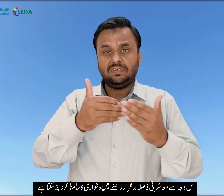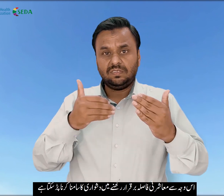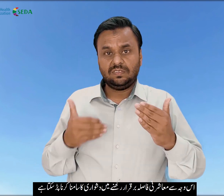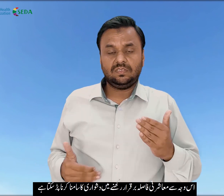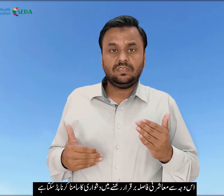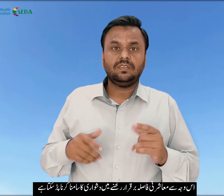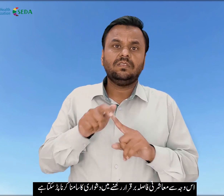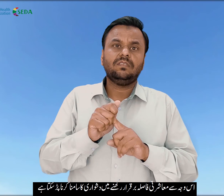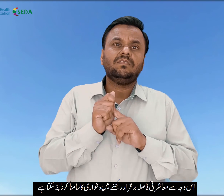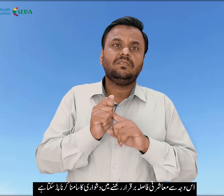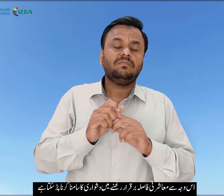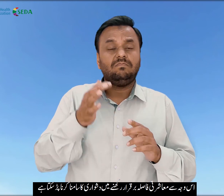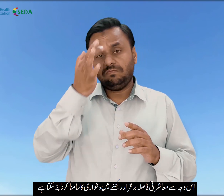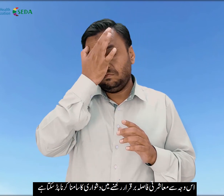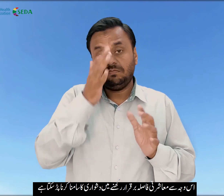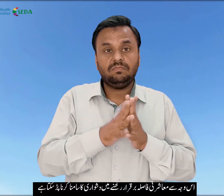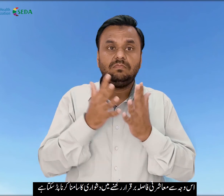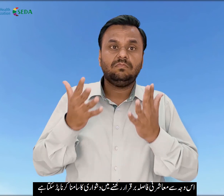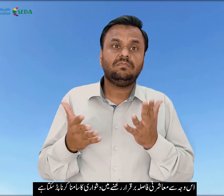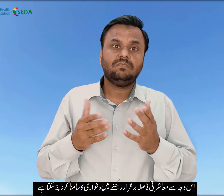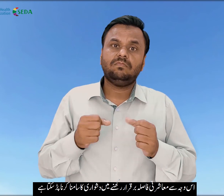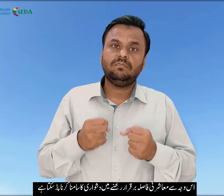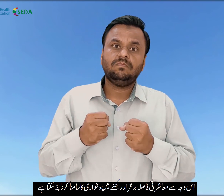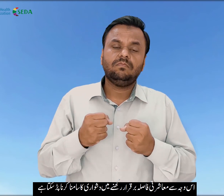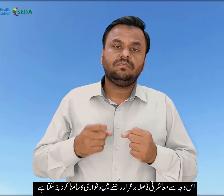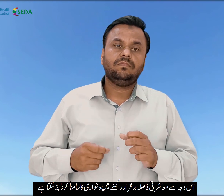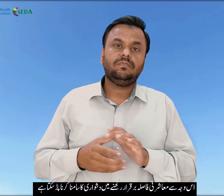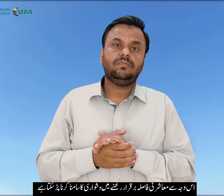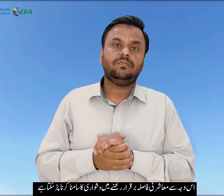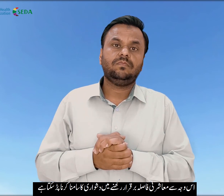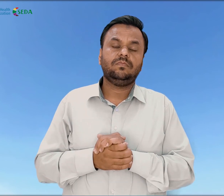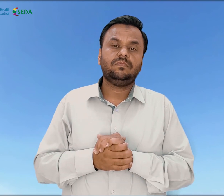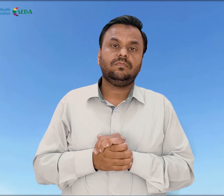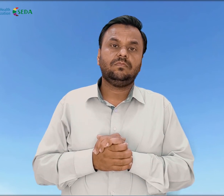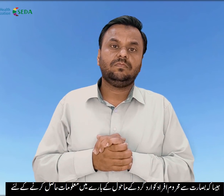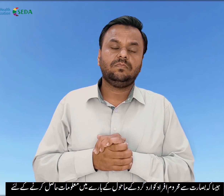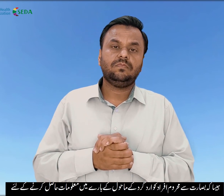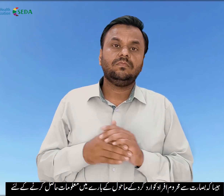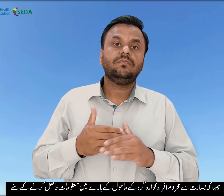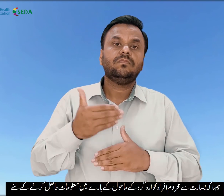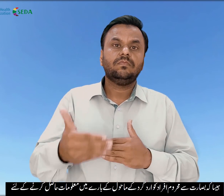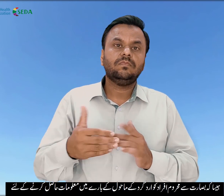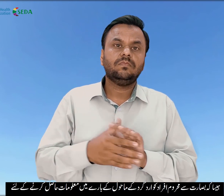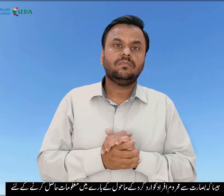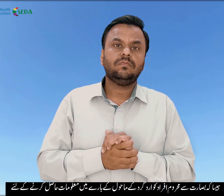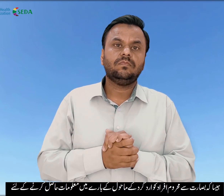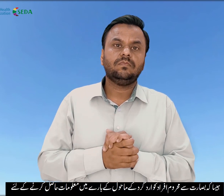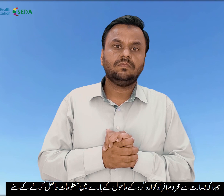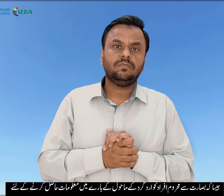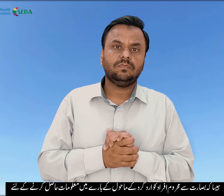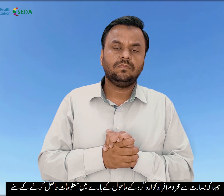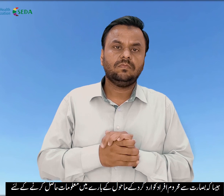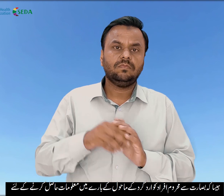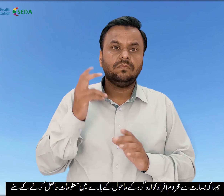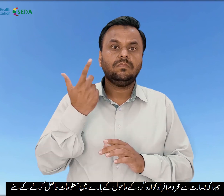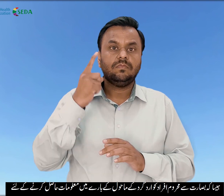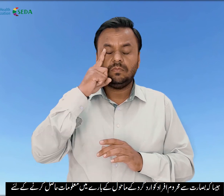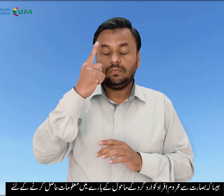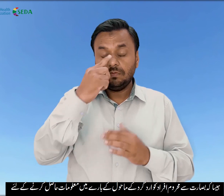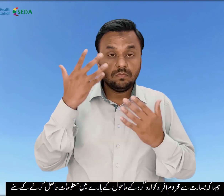میں دشواری کا سامنا کرنا پڑ سکتا ہے، جیسا کہ بصارت سے محروم افراد کو